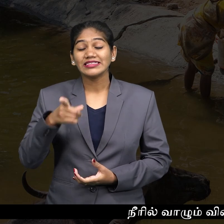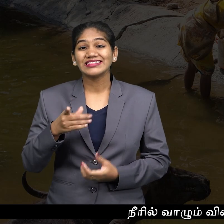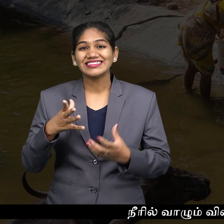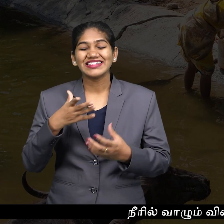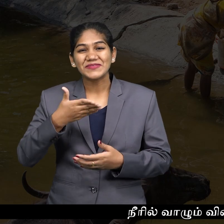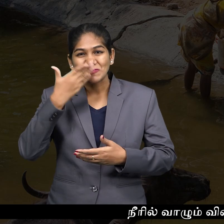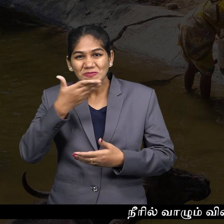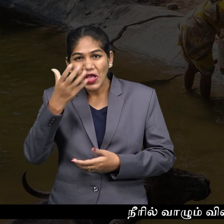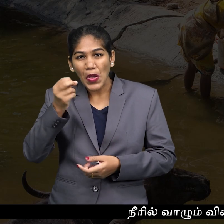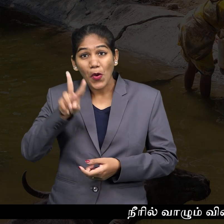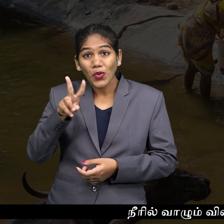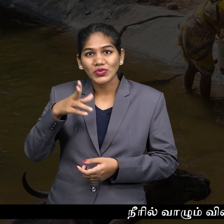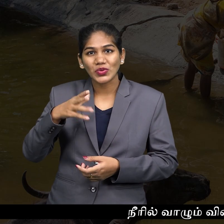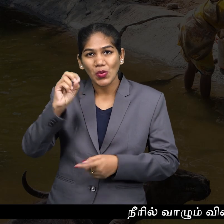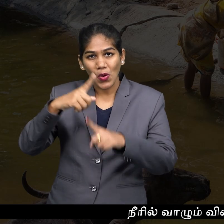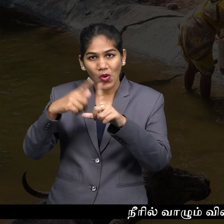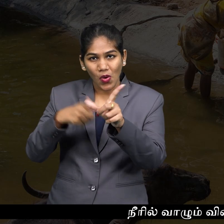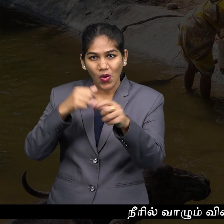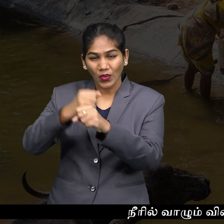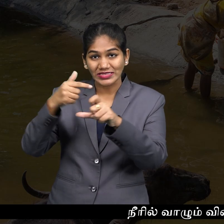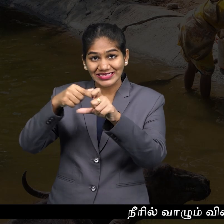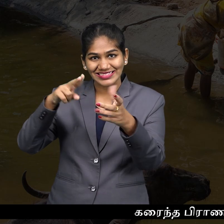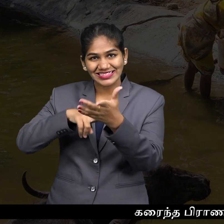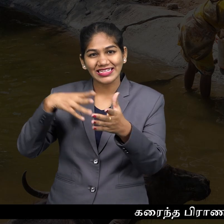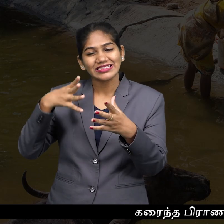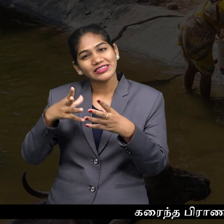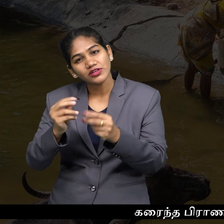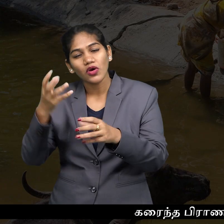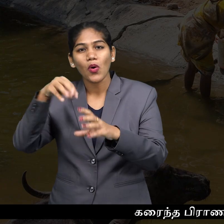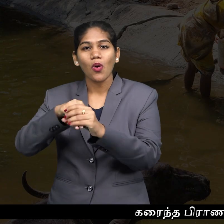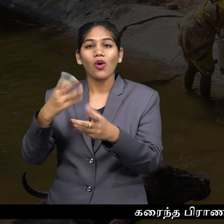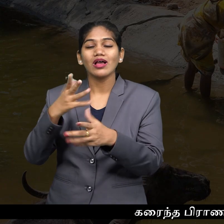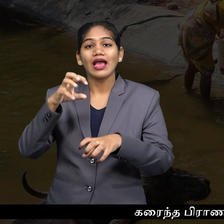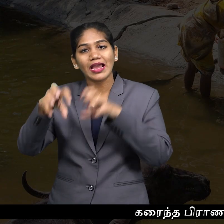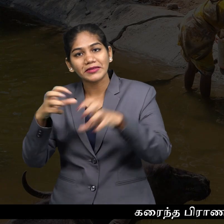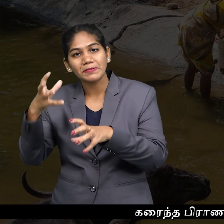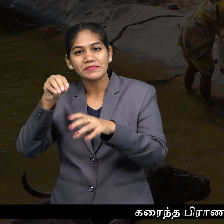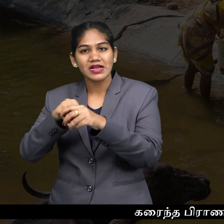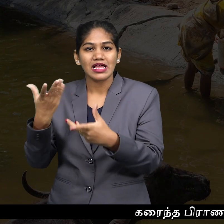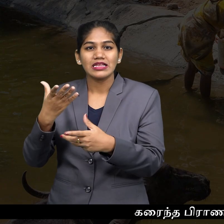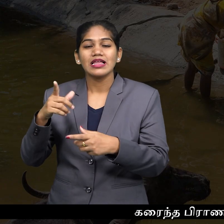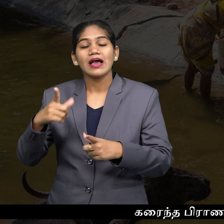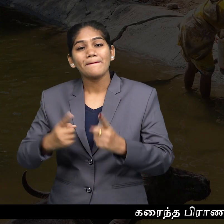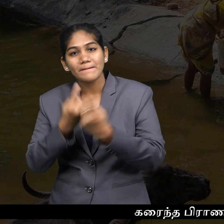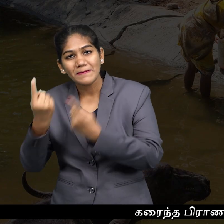நீரில் வாழும் விலங்குகள் மற்றும் தாவரங்களால் கரைந்த பிராணவாயு